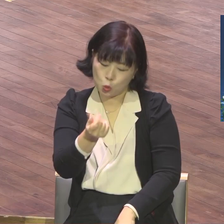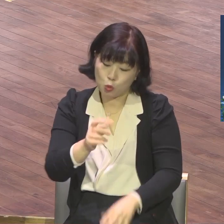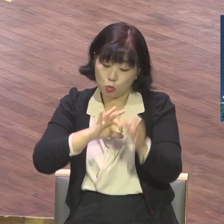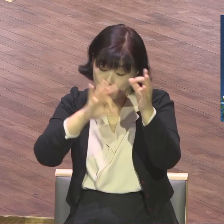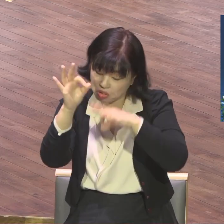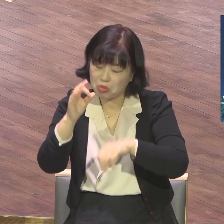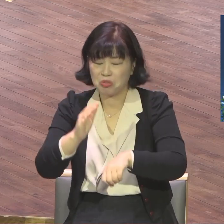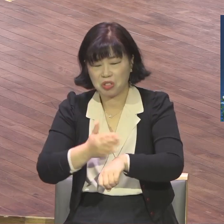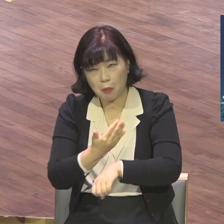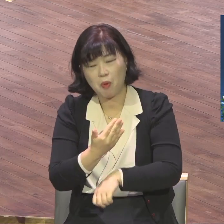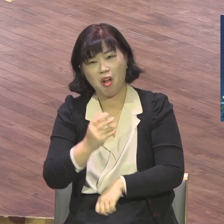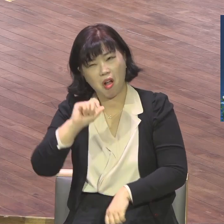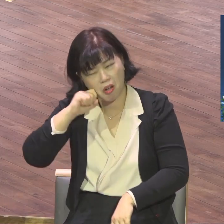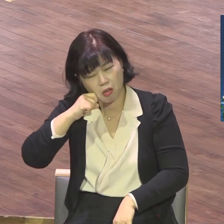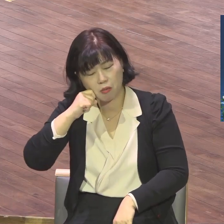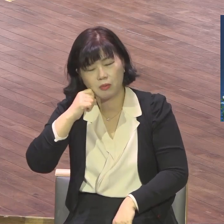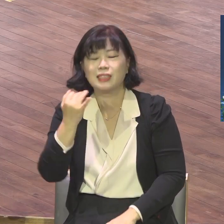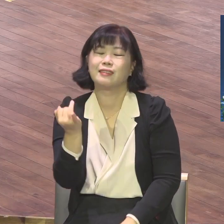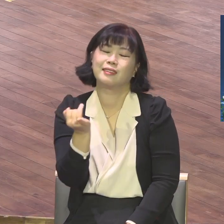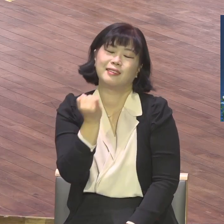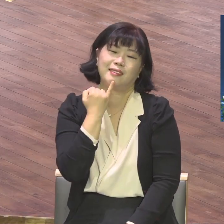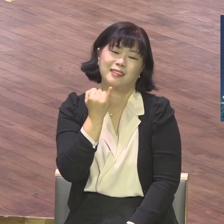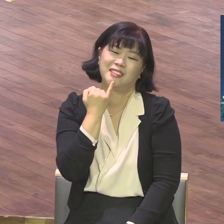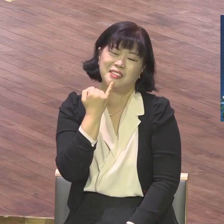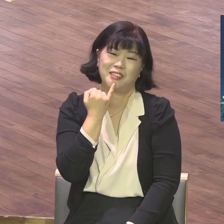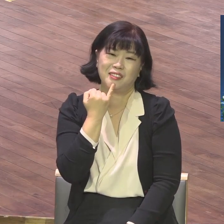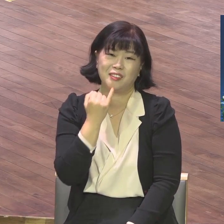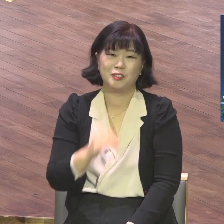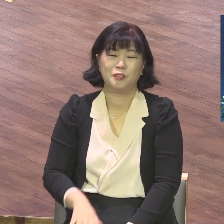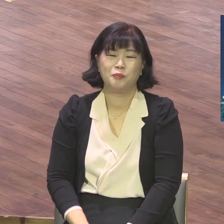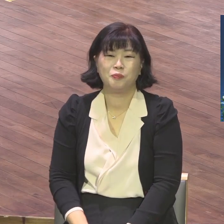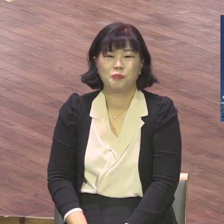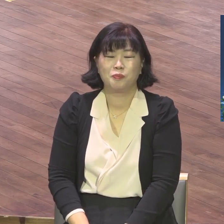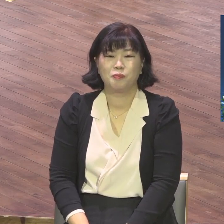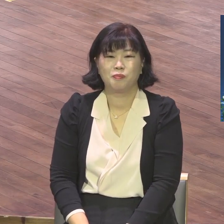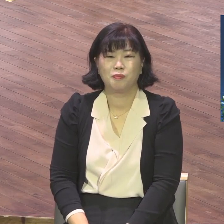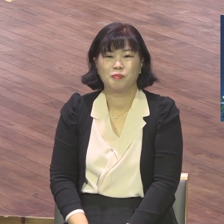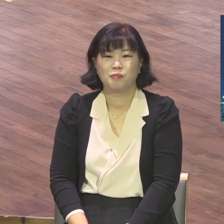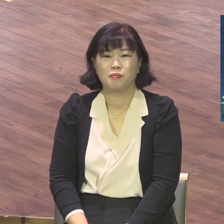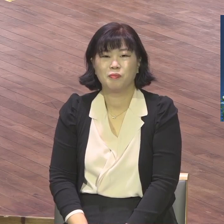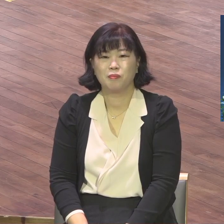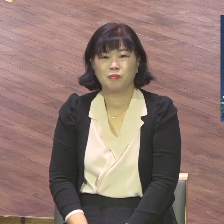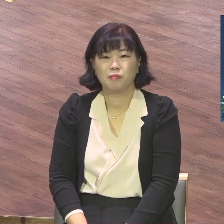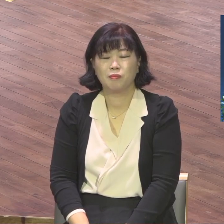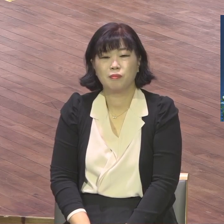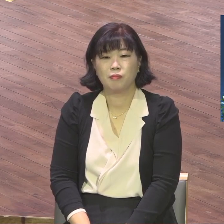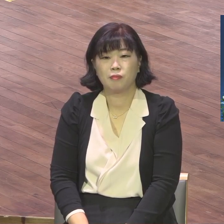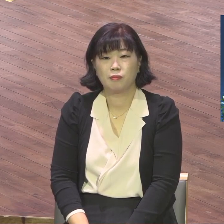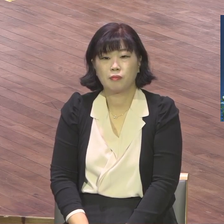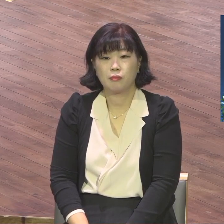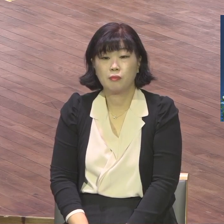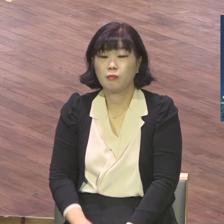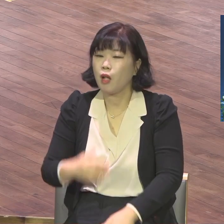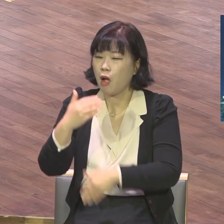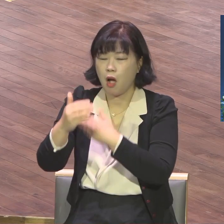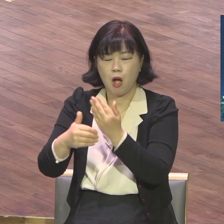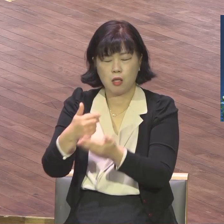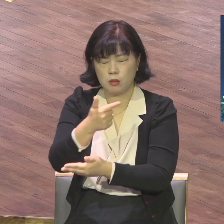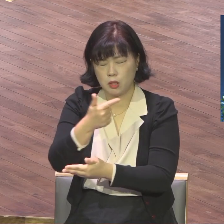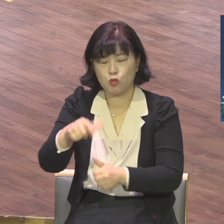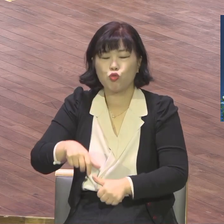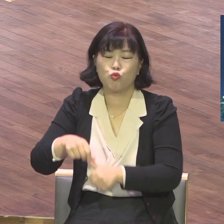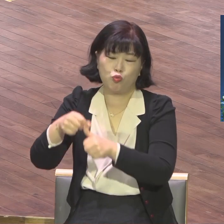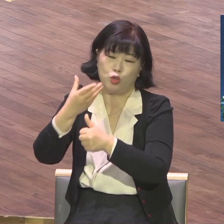아멘. 속으면 안 돼요. 여러분 하나님 주신 어마어마 축복을 절대로 뺏기면 안 됩니다. 유라울러